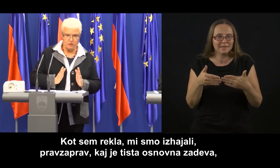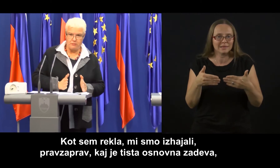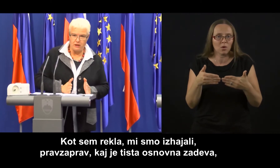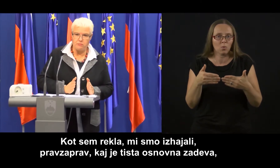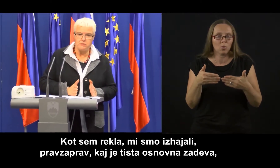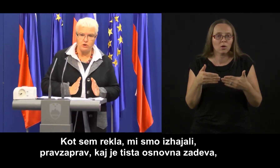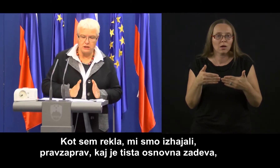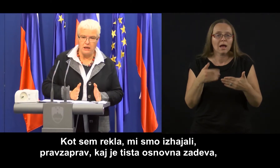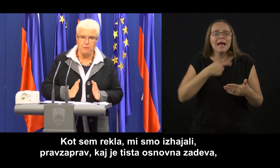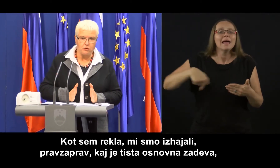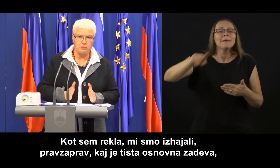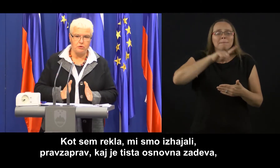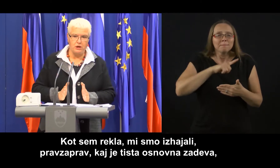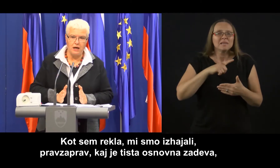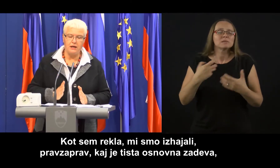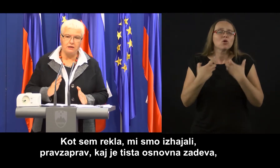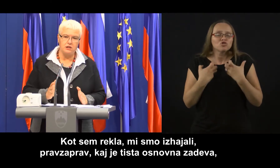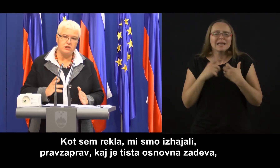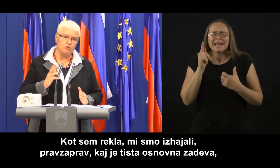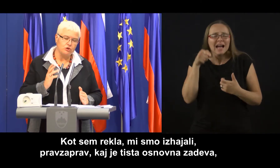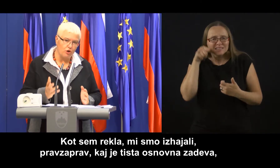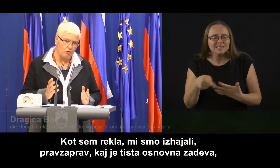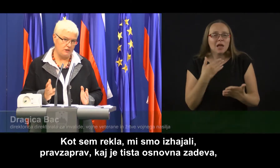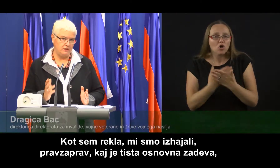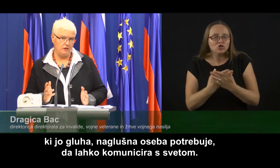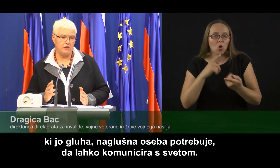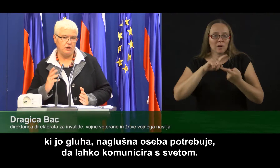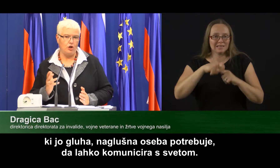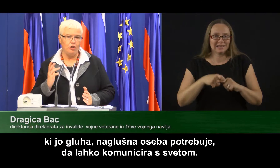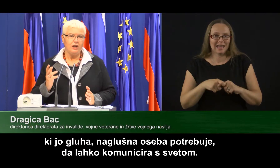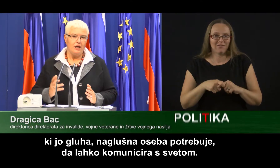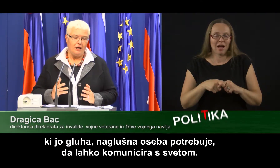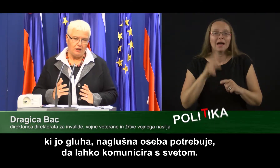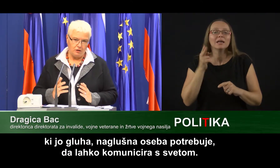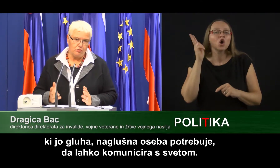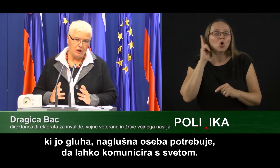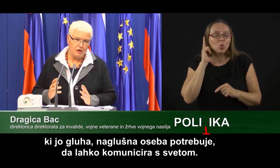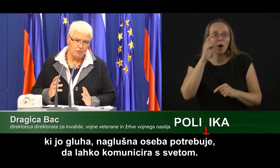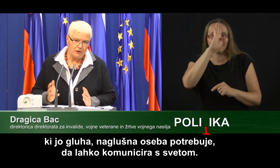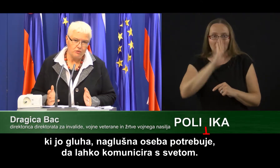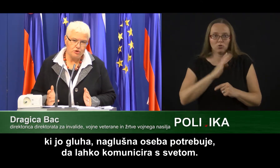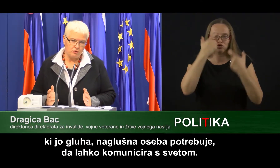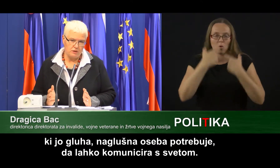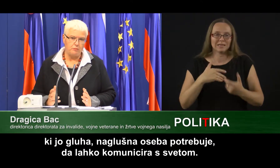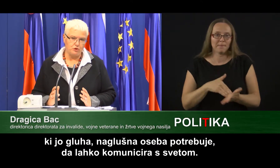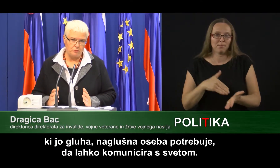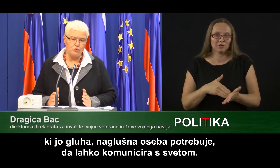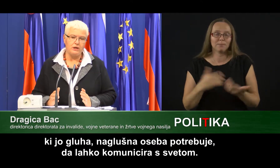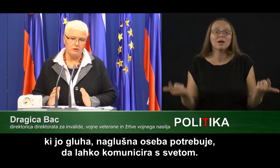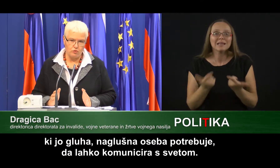kot sem rekla. Mi smo izhajali pravzaprav, kaj je tisti osnovna zadeva, ki jo gluha,